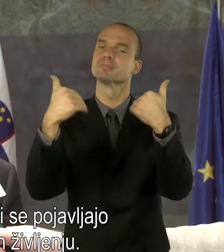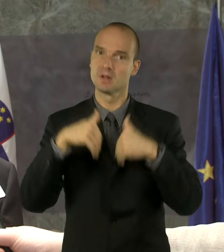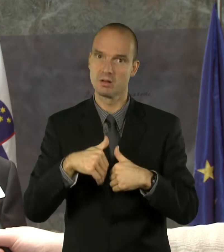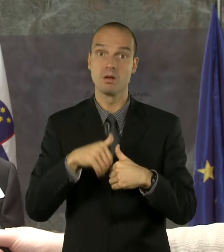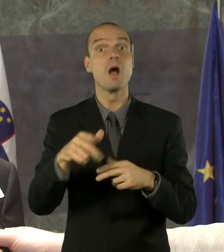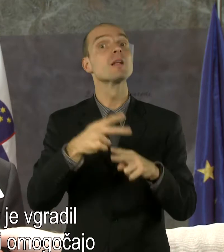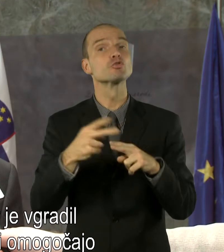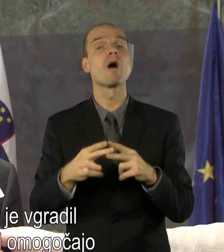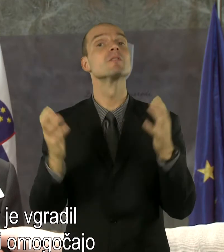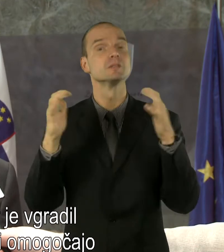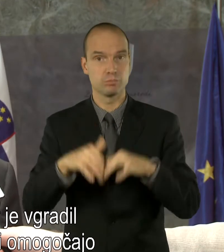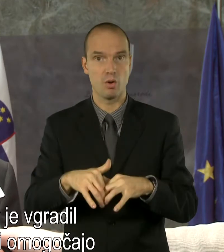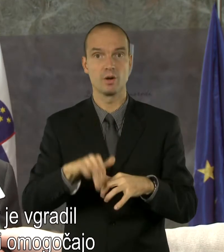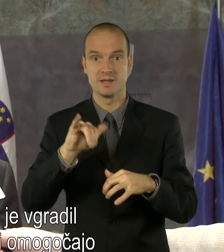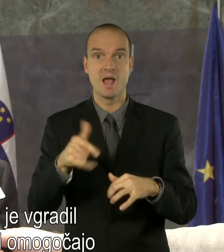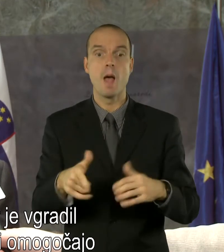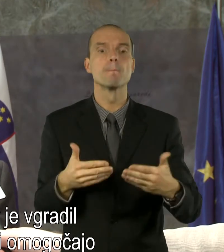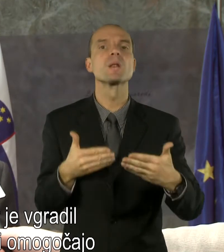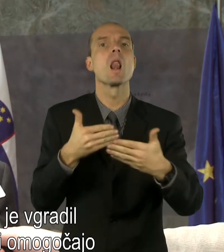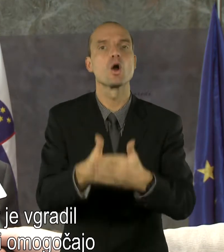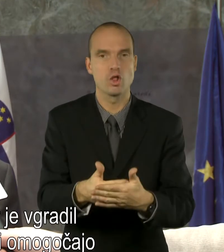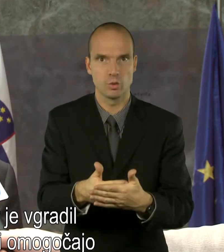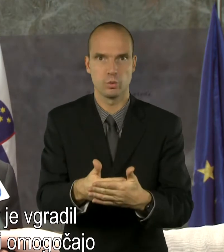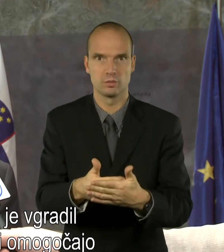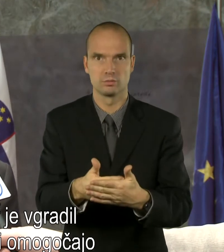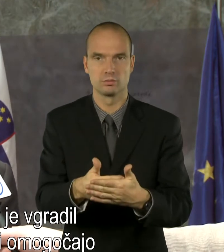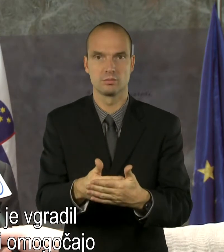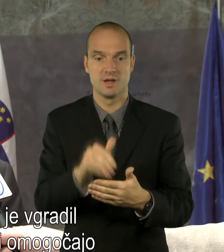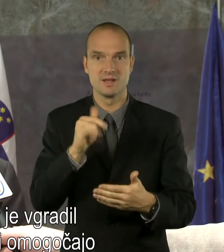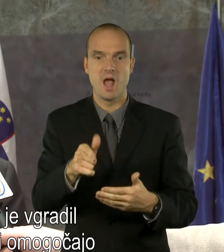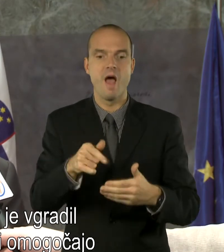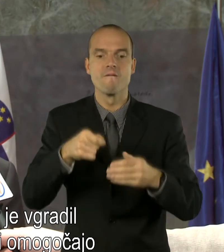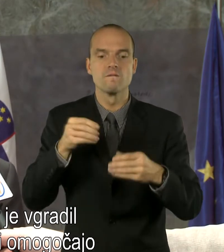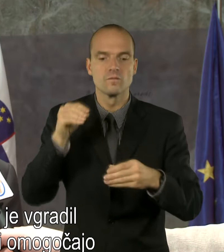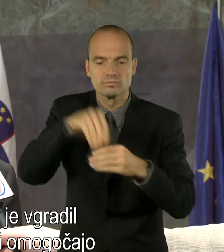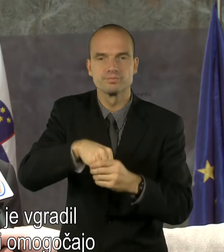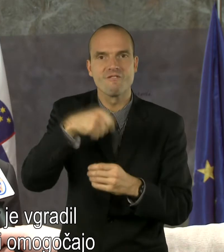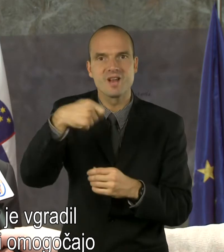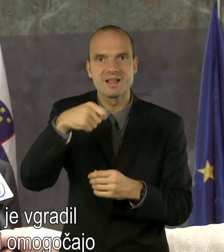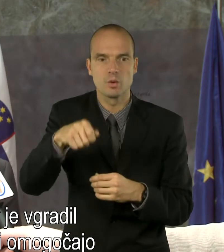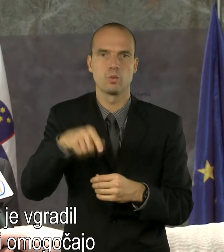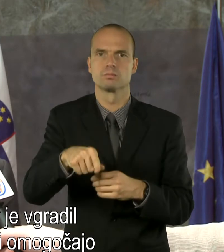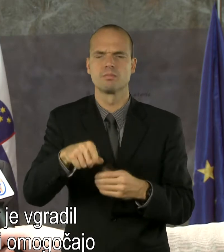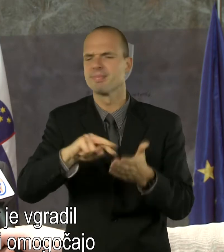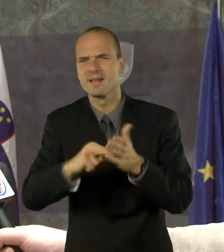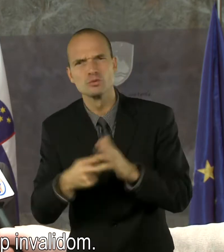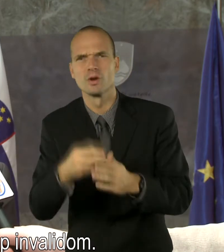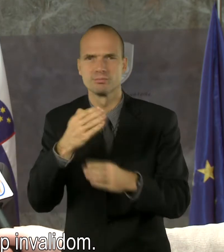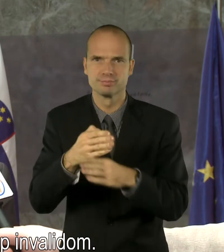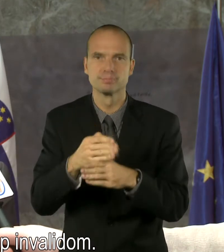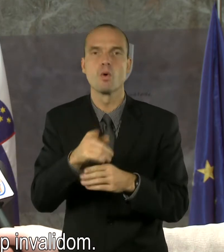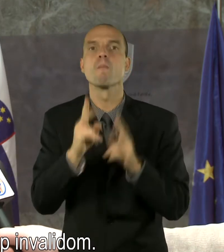življenju. No in Državni zbor je prilagodil oziroma vgradil vse naprave, ki